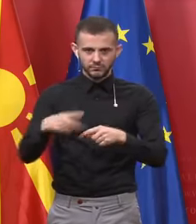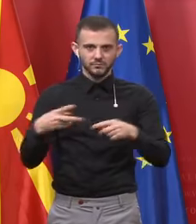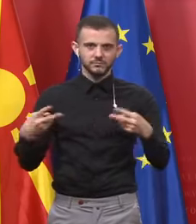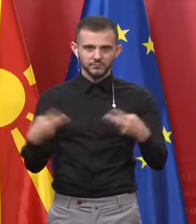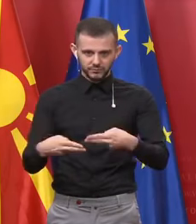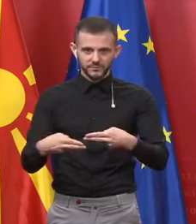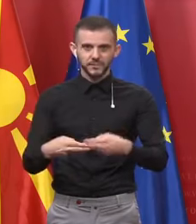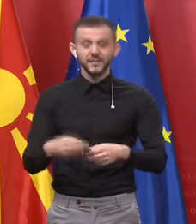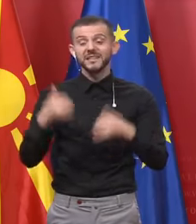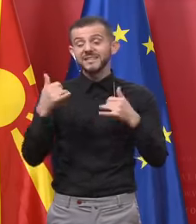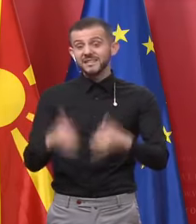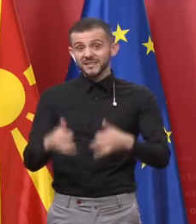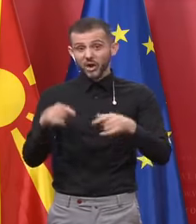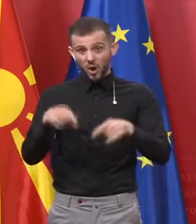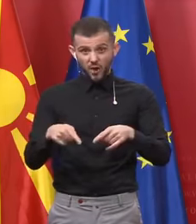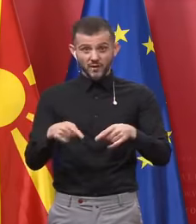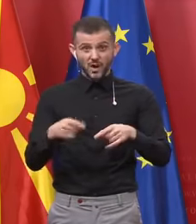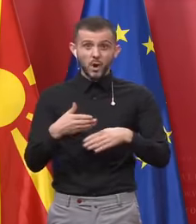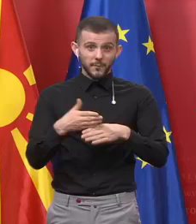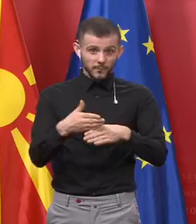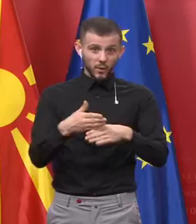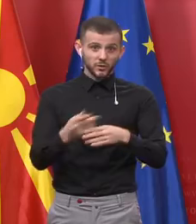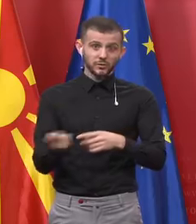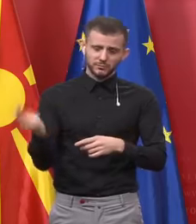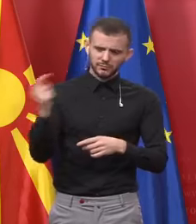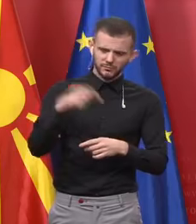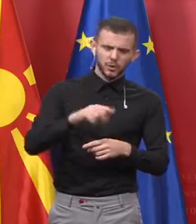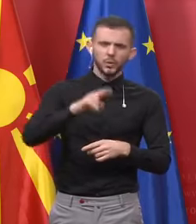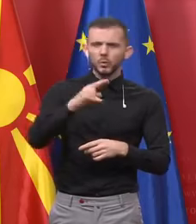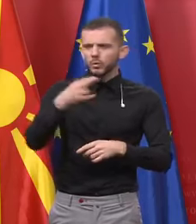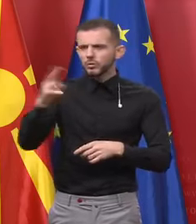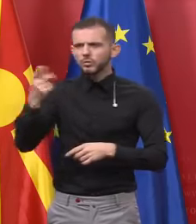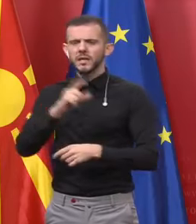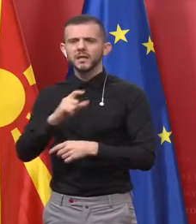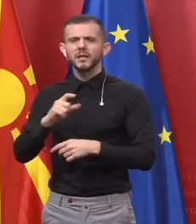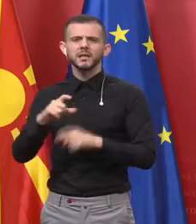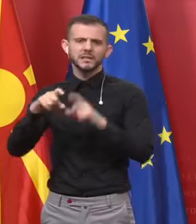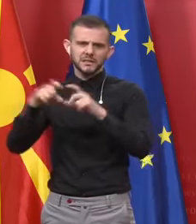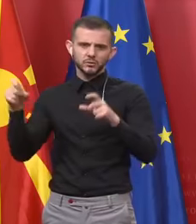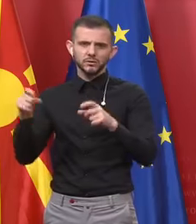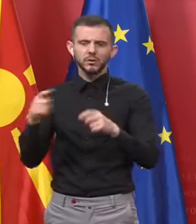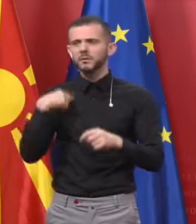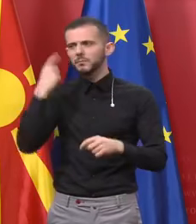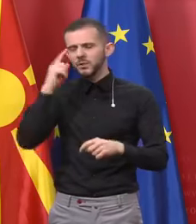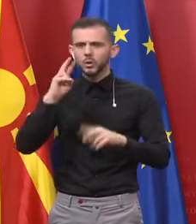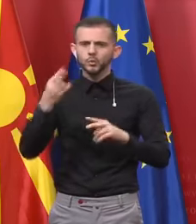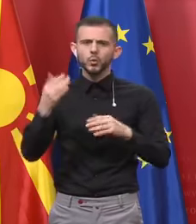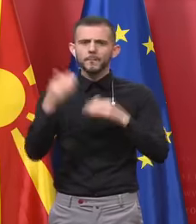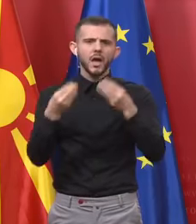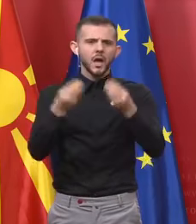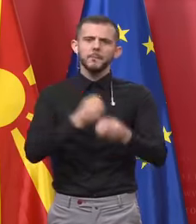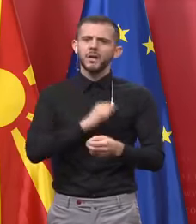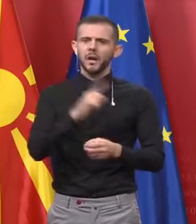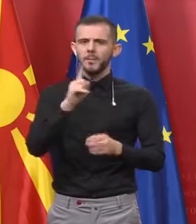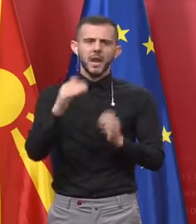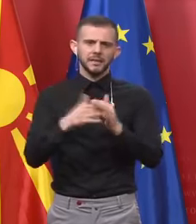сега, за сега, освен ова помош која што доаѓа од други институции за дополнителни мерки, не се размислува.